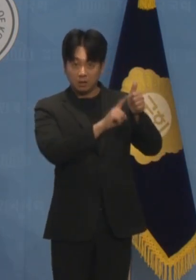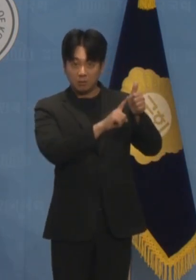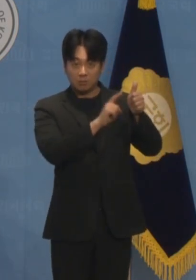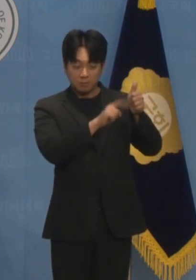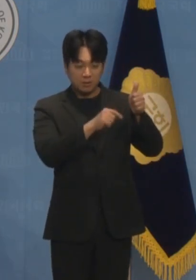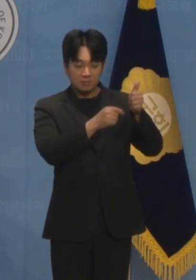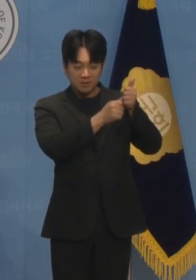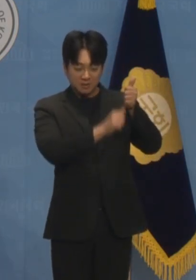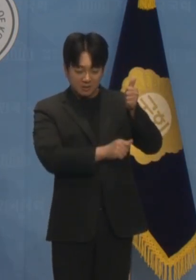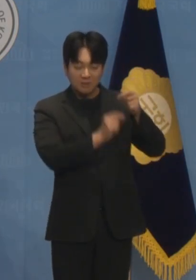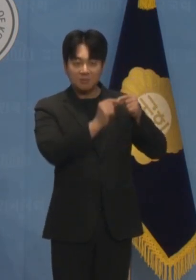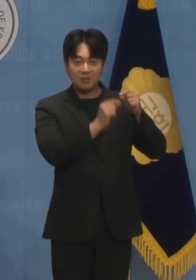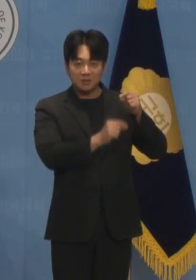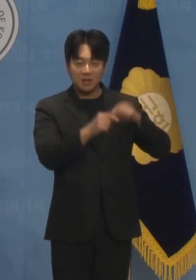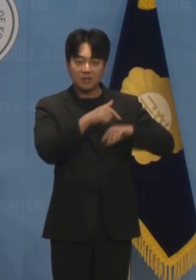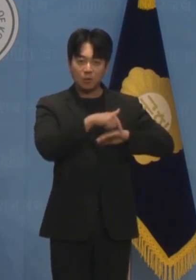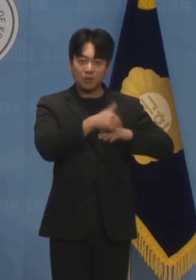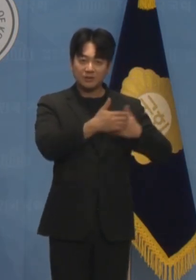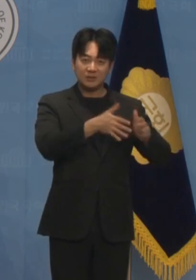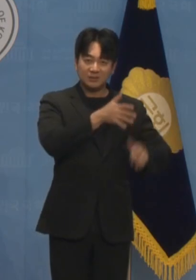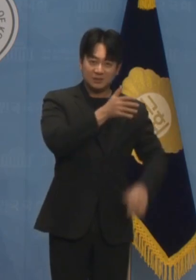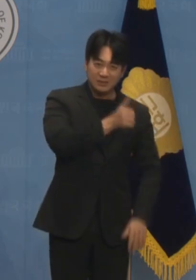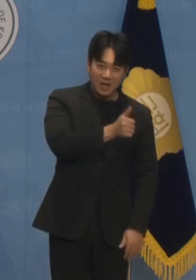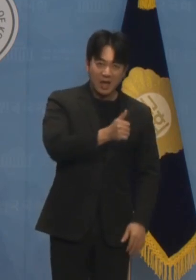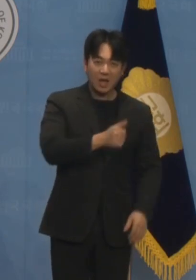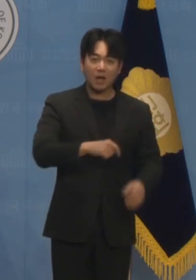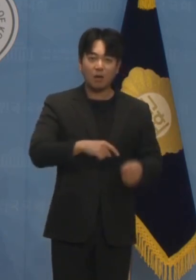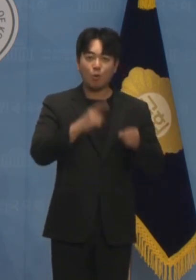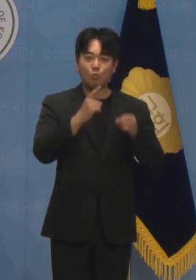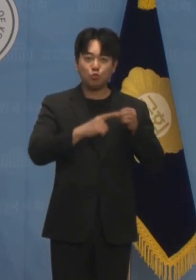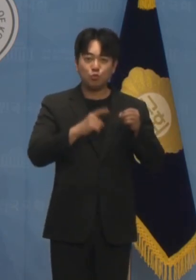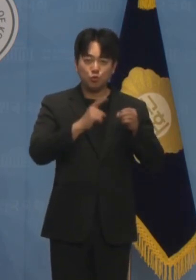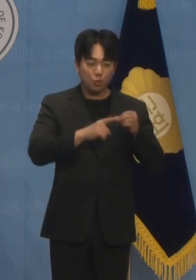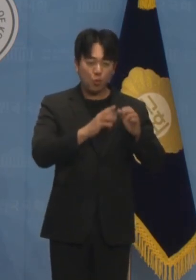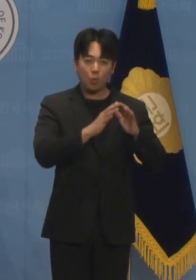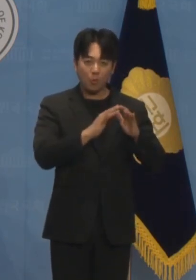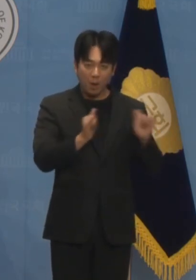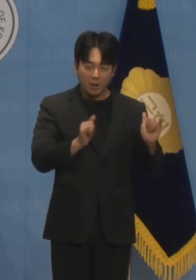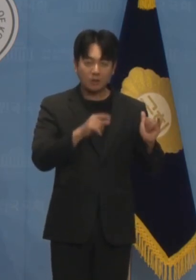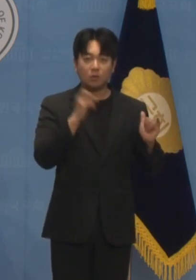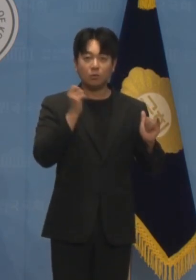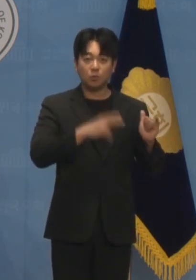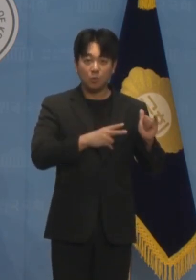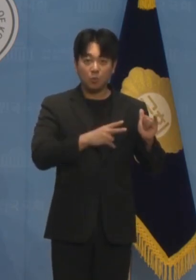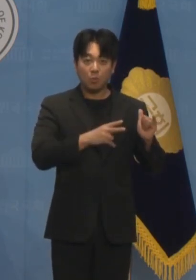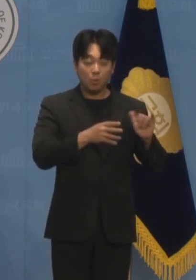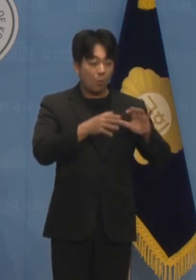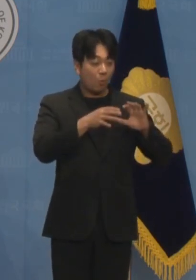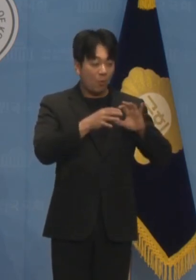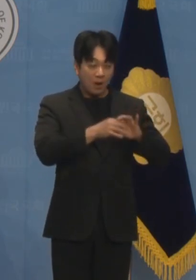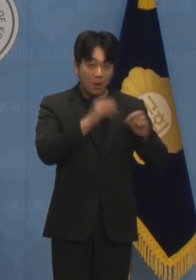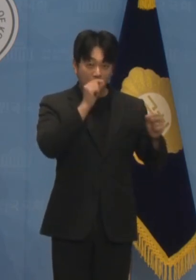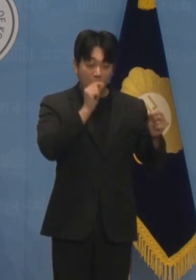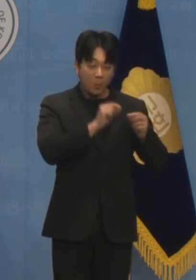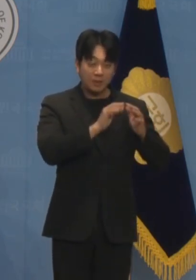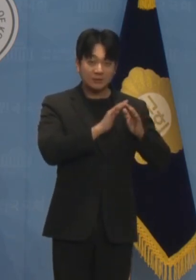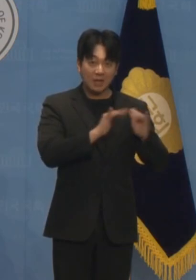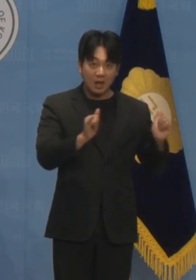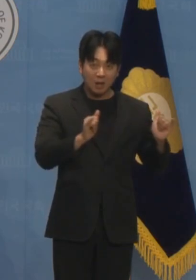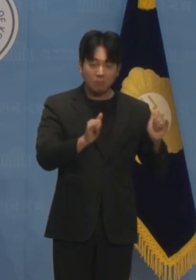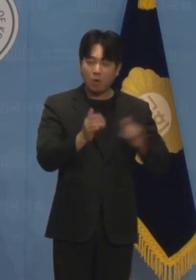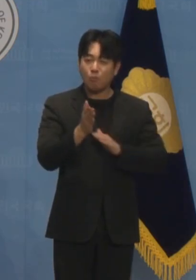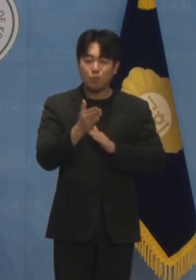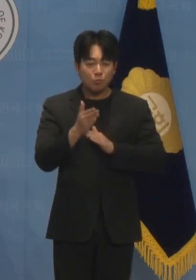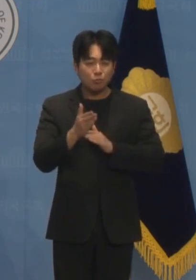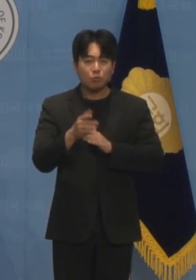기획실장, 여성불자의 사무국장 등 불교계 인사, 전직 고위 관료, 민물장어 양식조합장과 같은 이